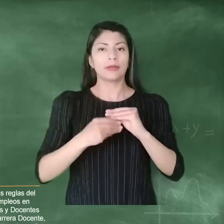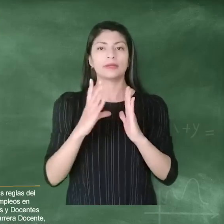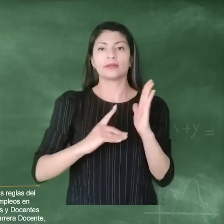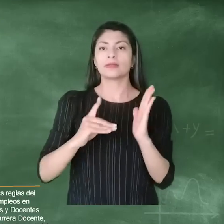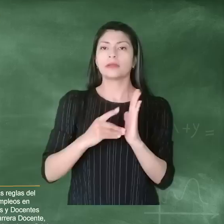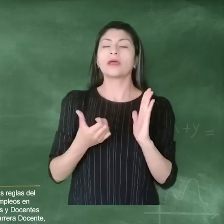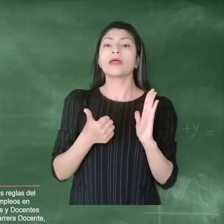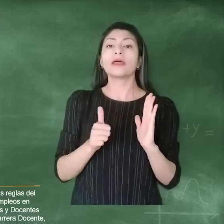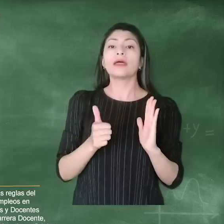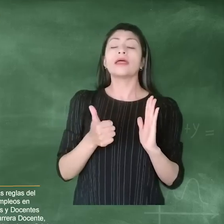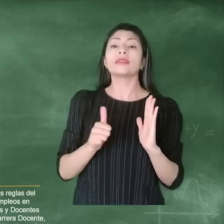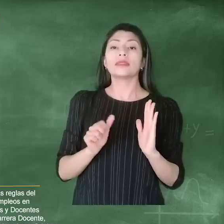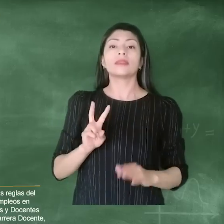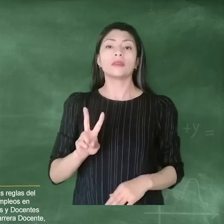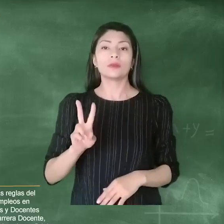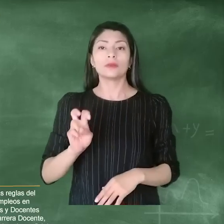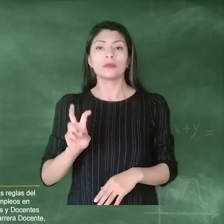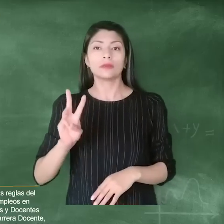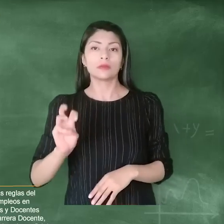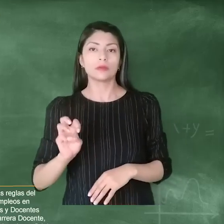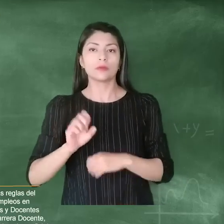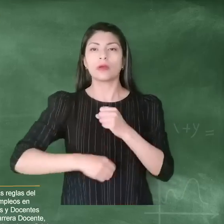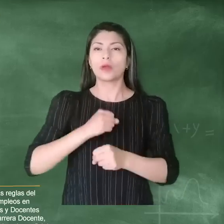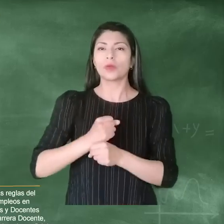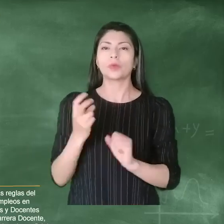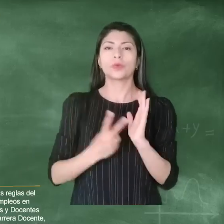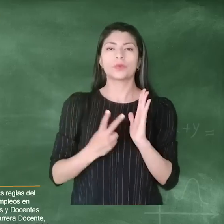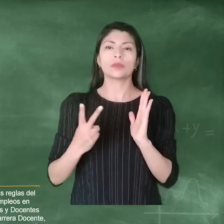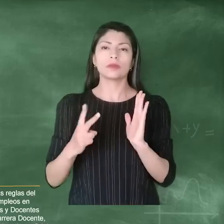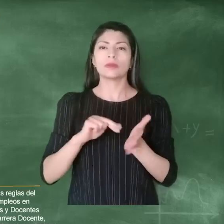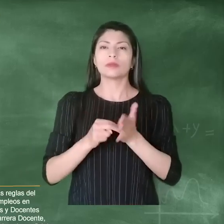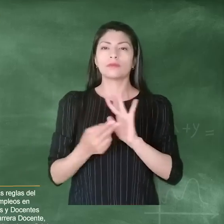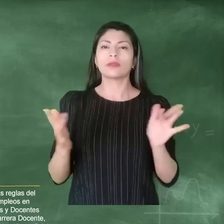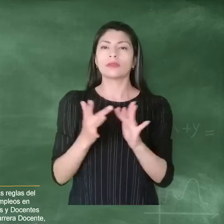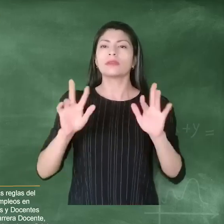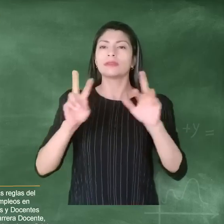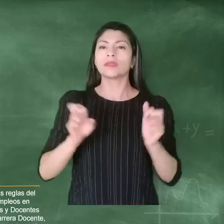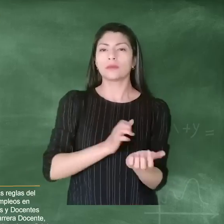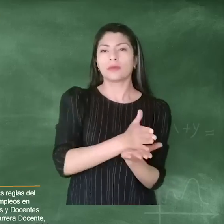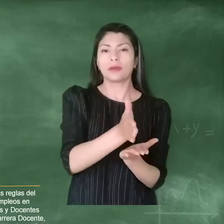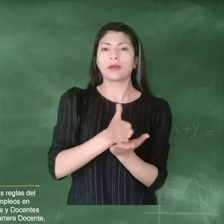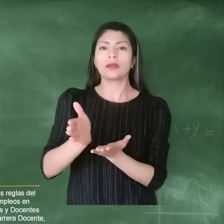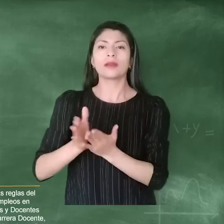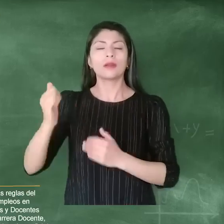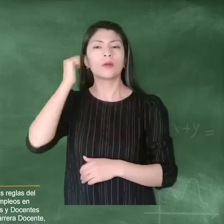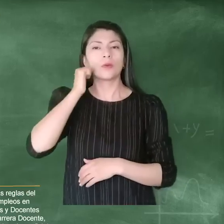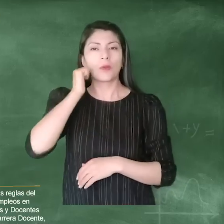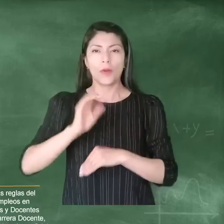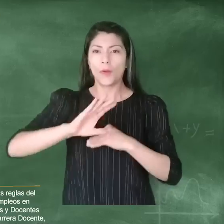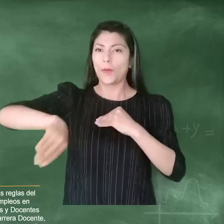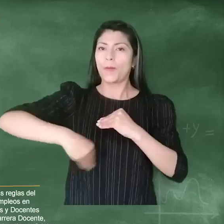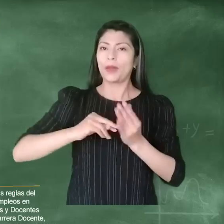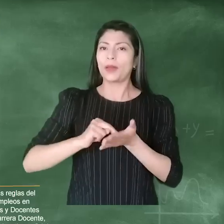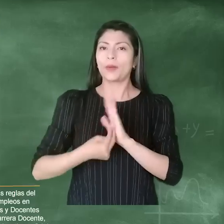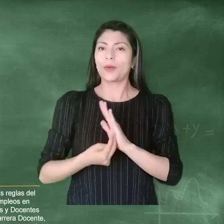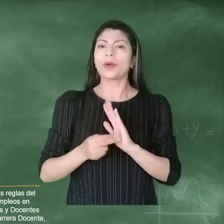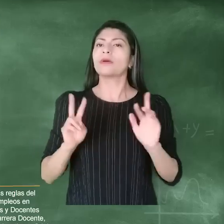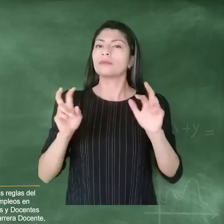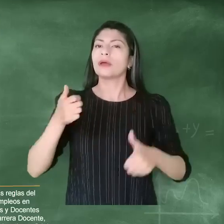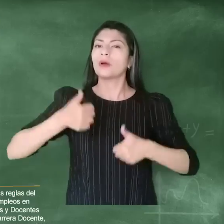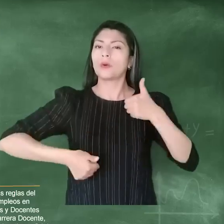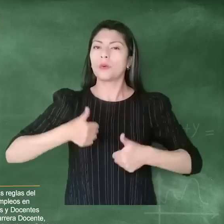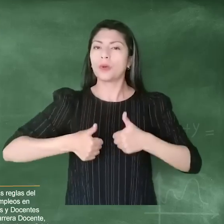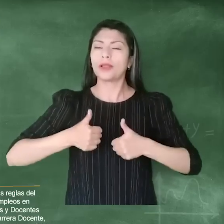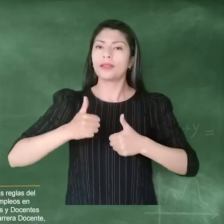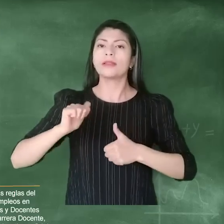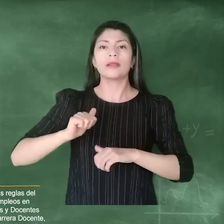otra parte, el Decreto Ley 1278 de 2002 regula el Sistema Especial de Carrera Docente y, por ende,